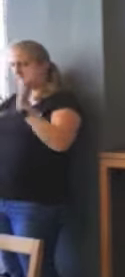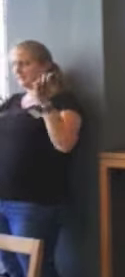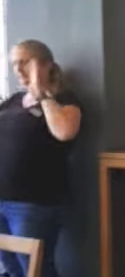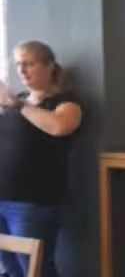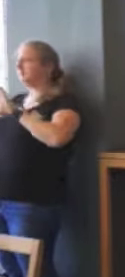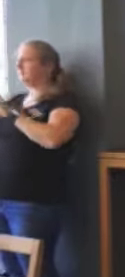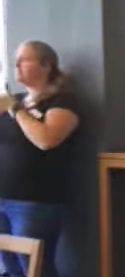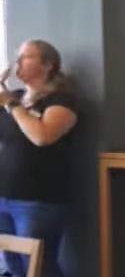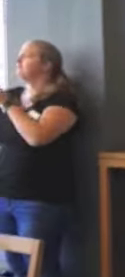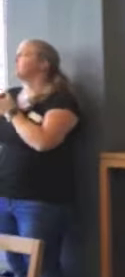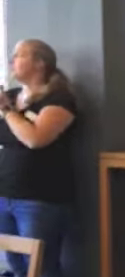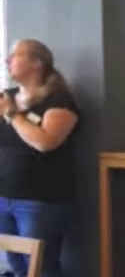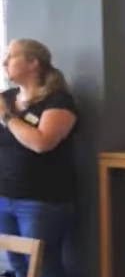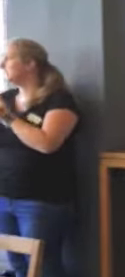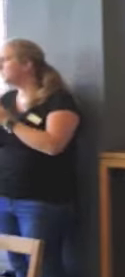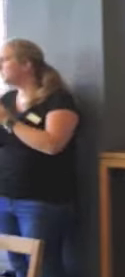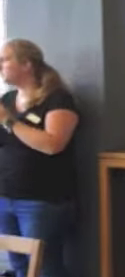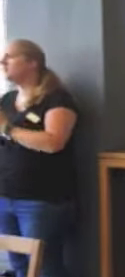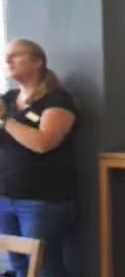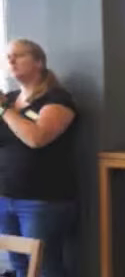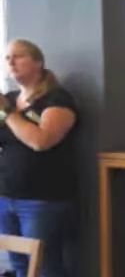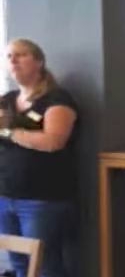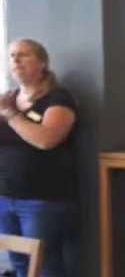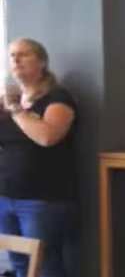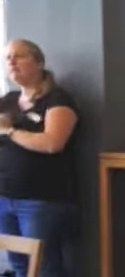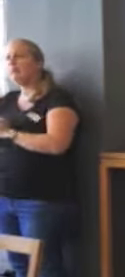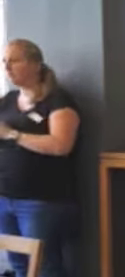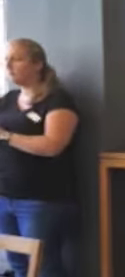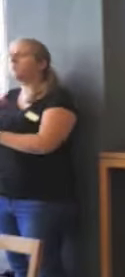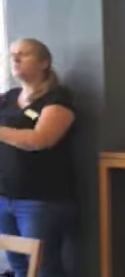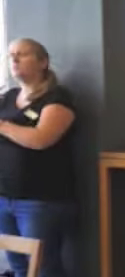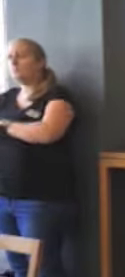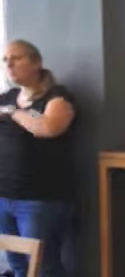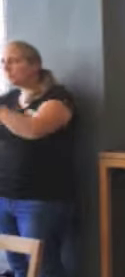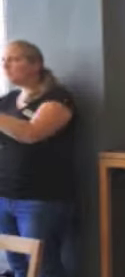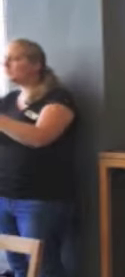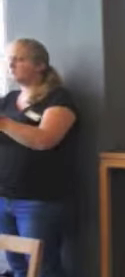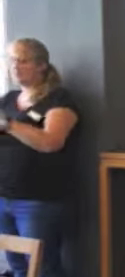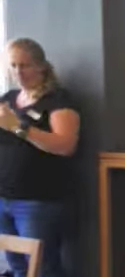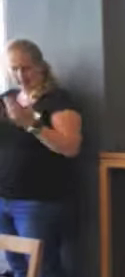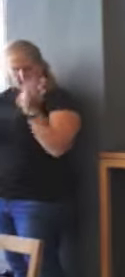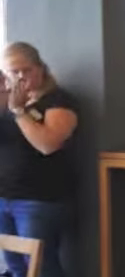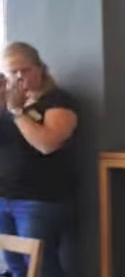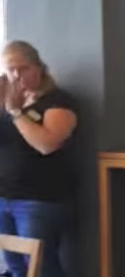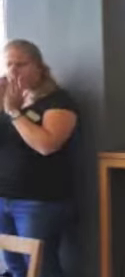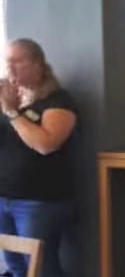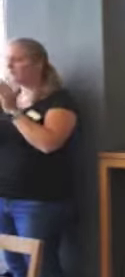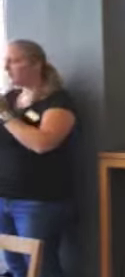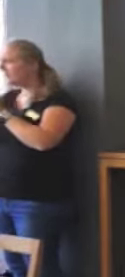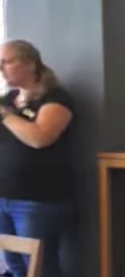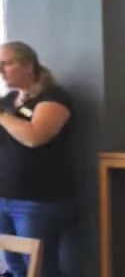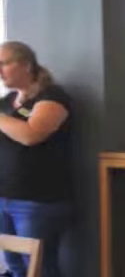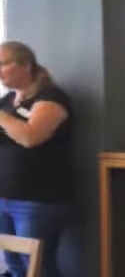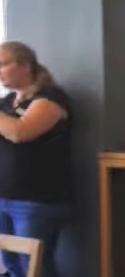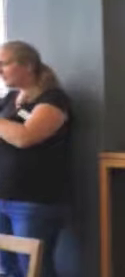bild på datorn. Så att det är hela tiden en utveckling. Allt från att läsa till att sätta ihop delarna. Eller